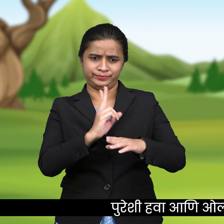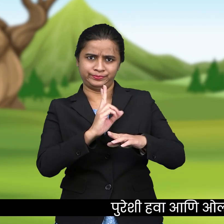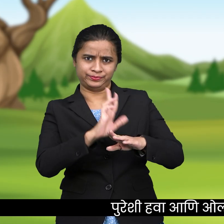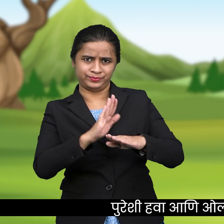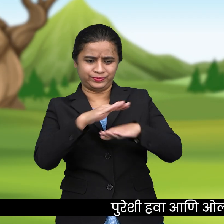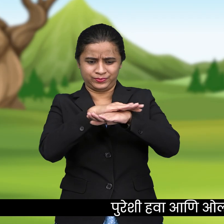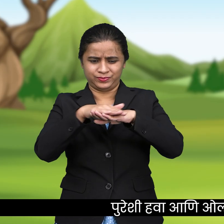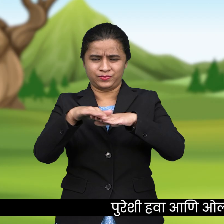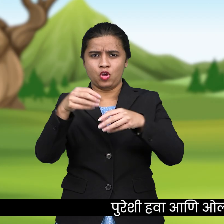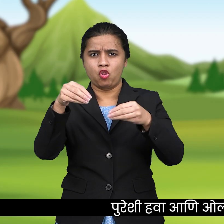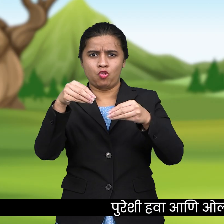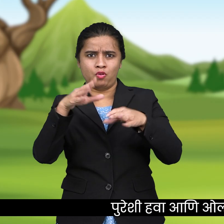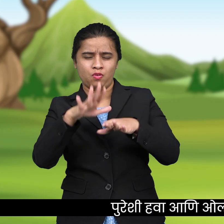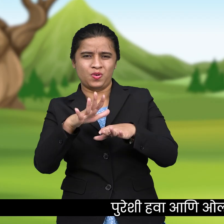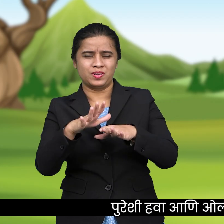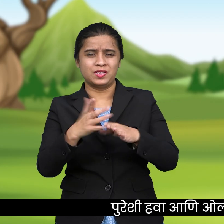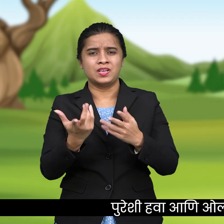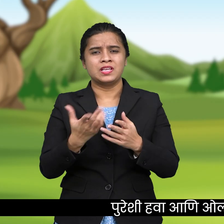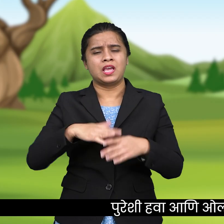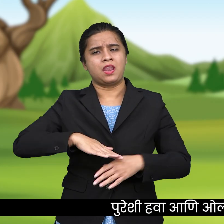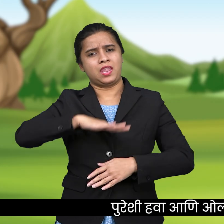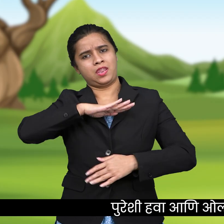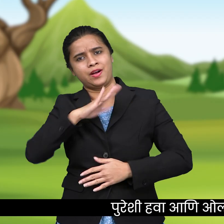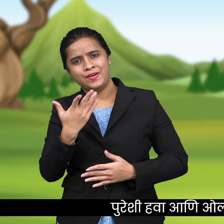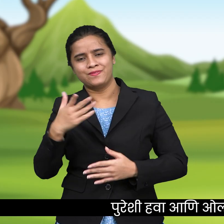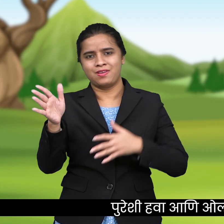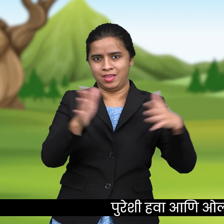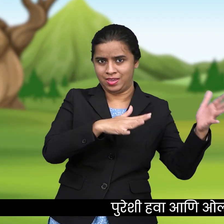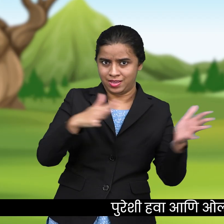पुरेशी हवा आणि ओलावा मिळण्यासाठी थर सैल ठेवा.